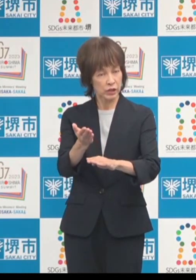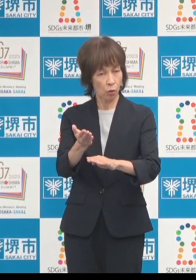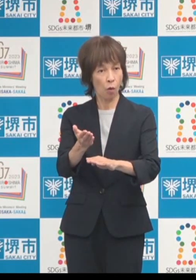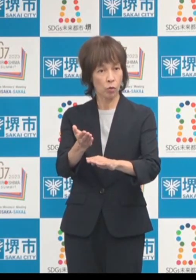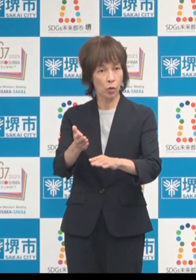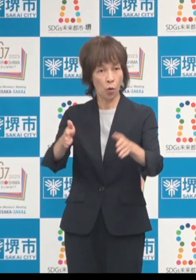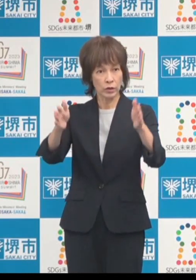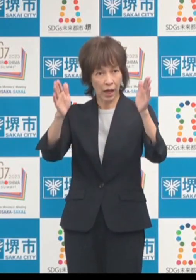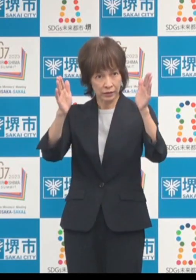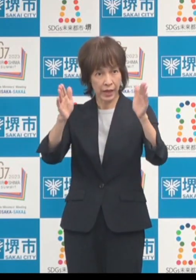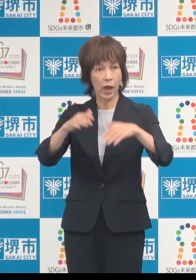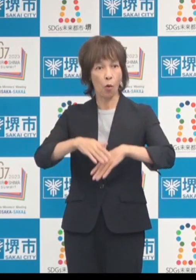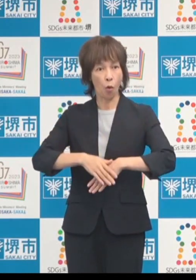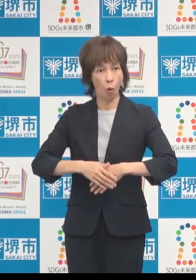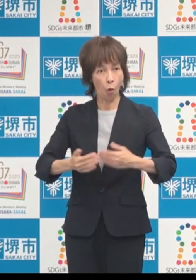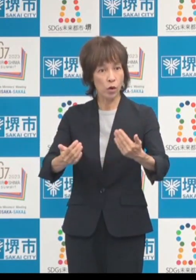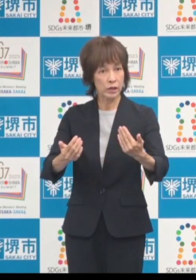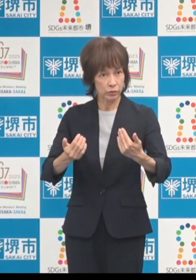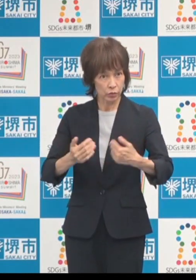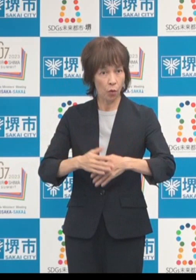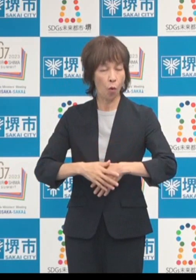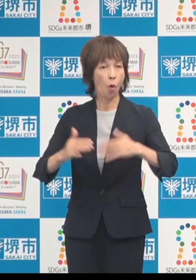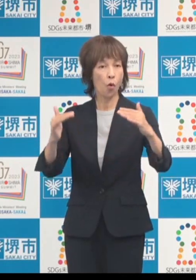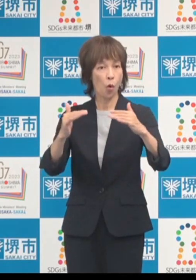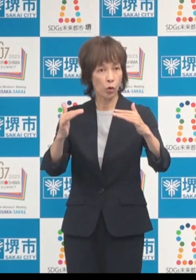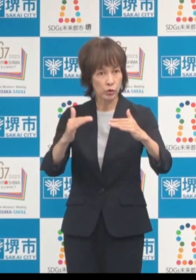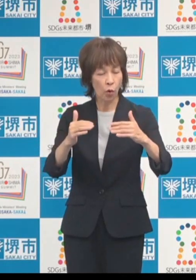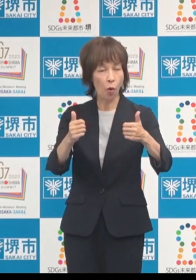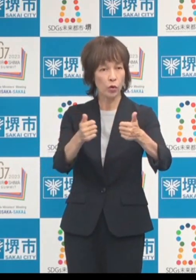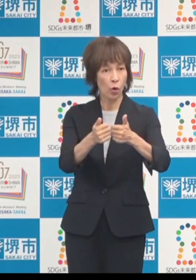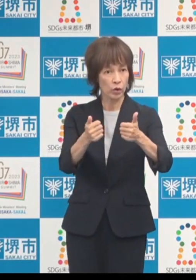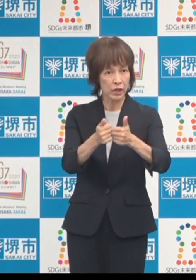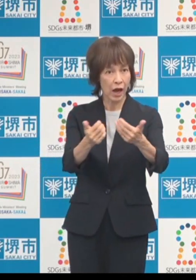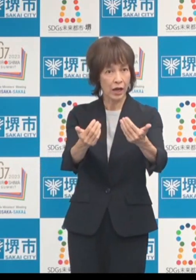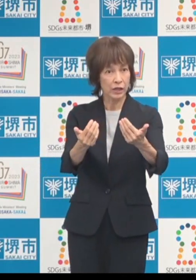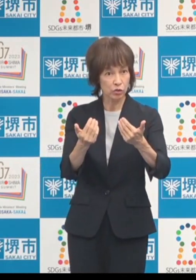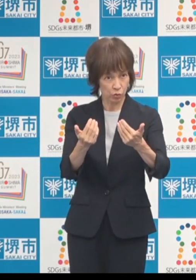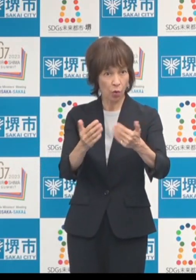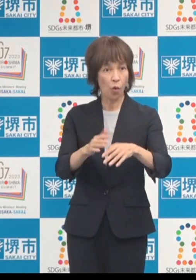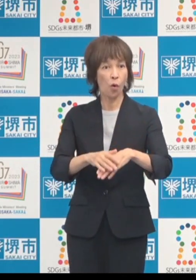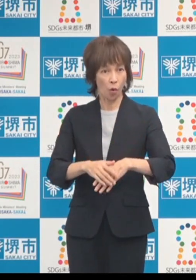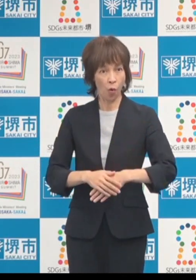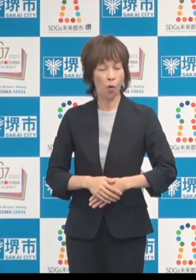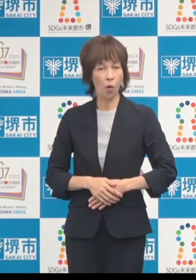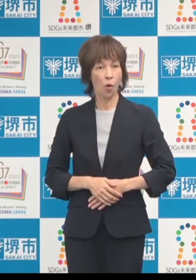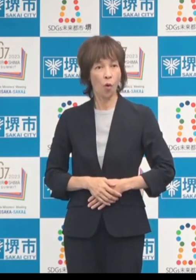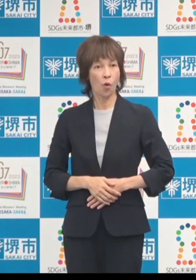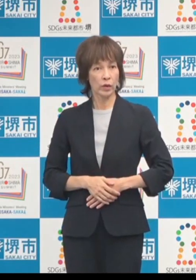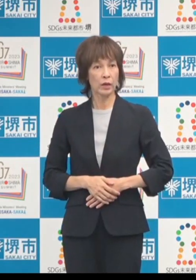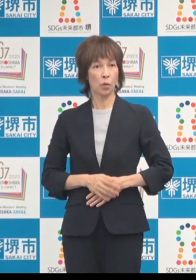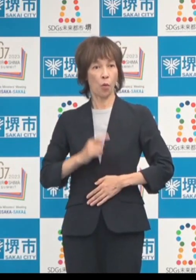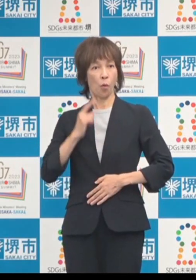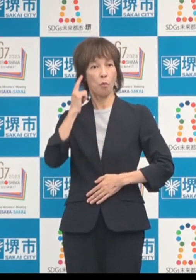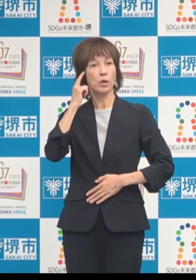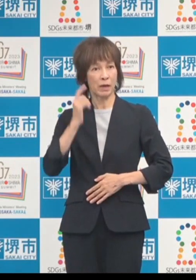ための協議だったり交渉というところは必要なのかなとは客観的に感じます。